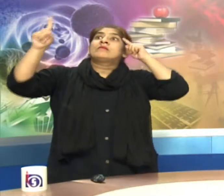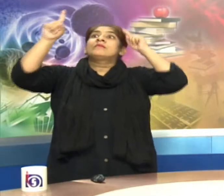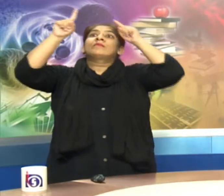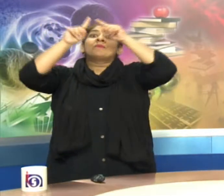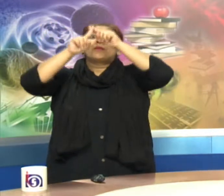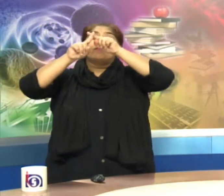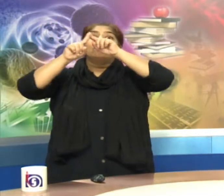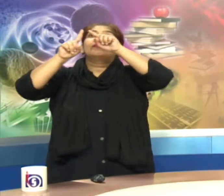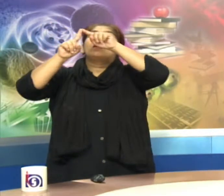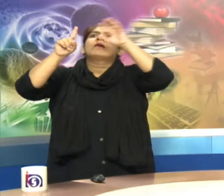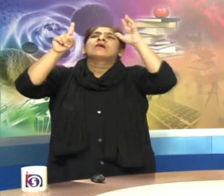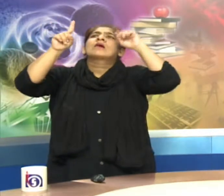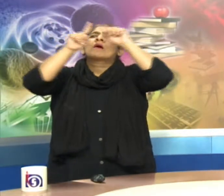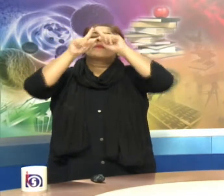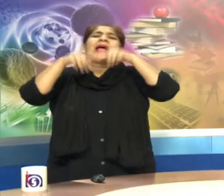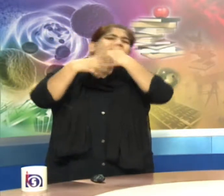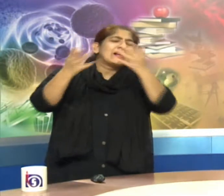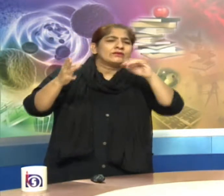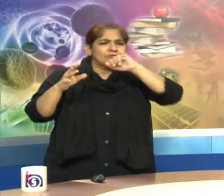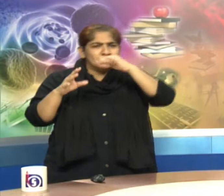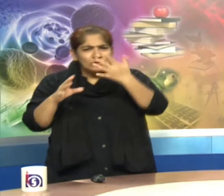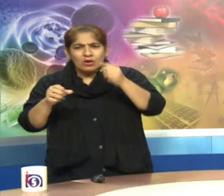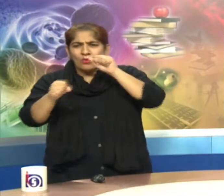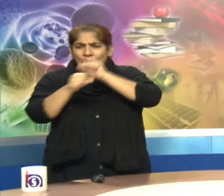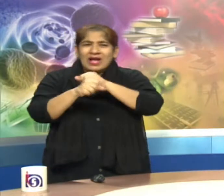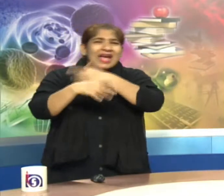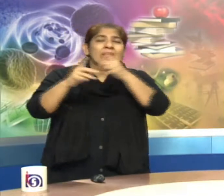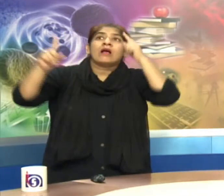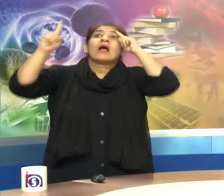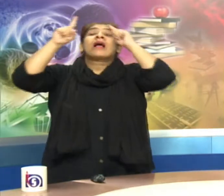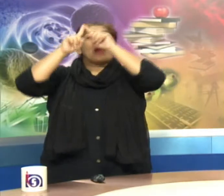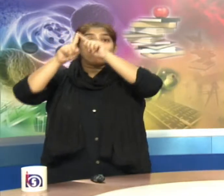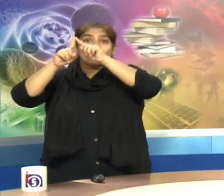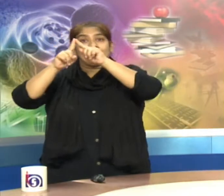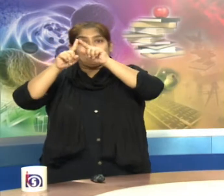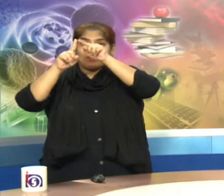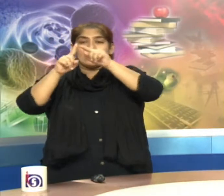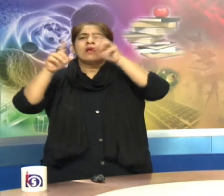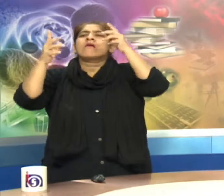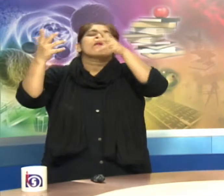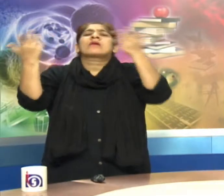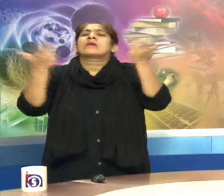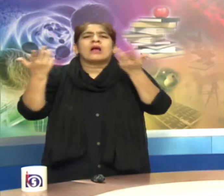Let us now understand the objectives of advertising.